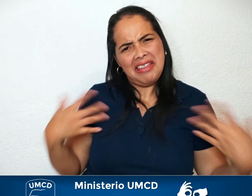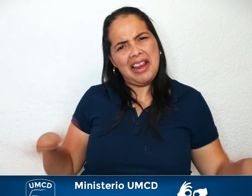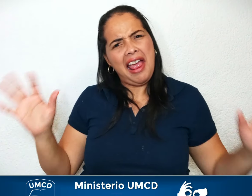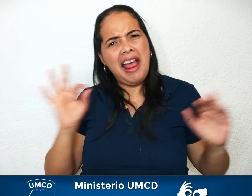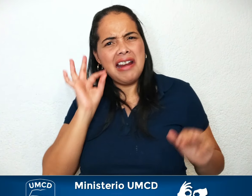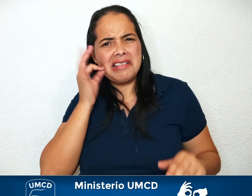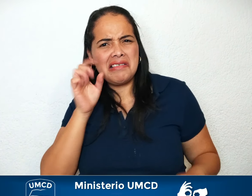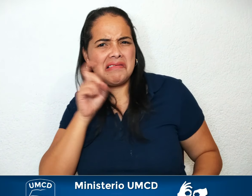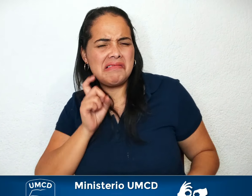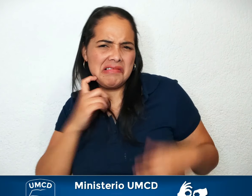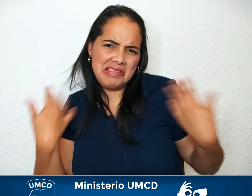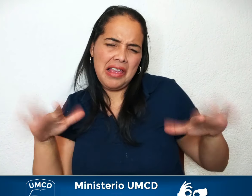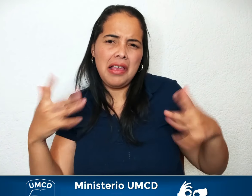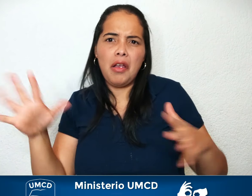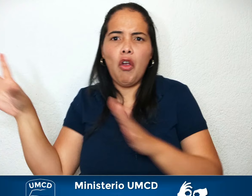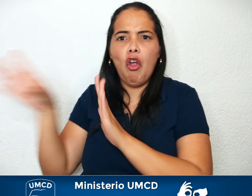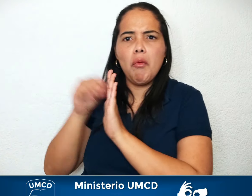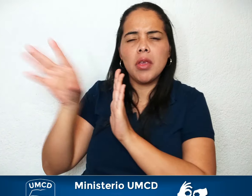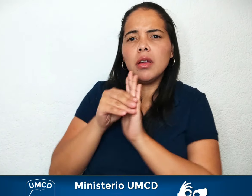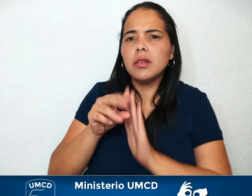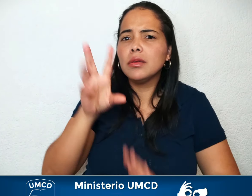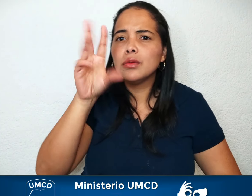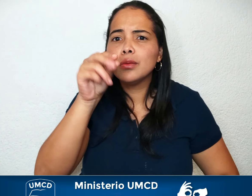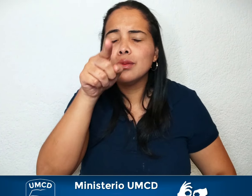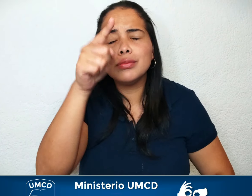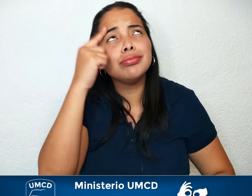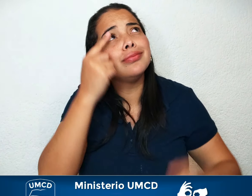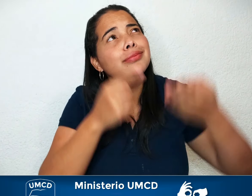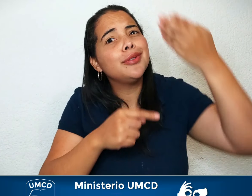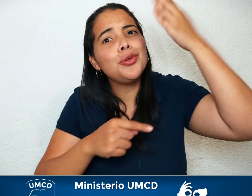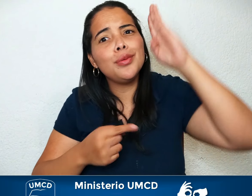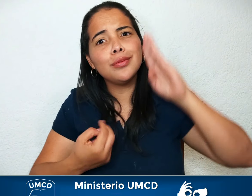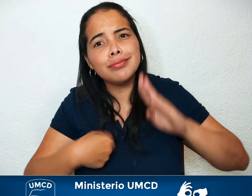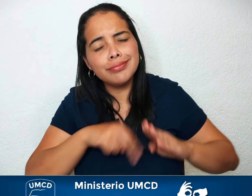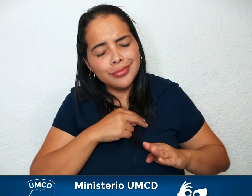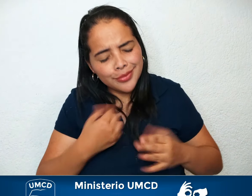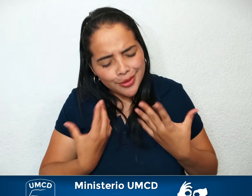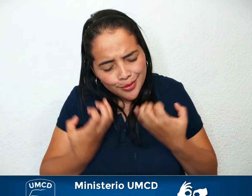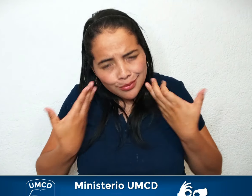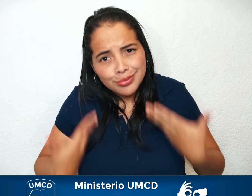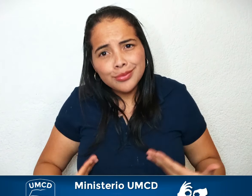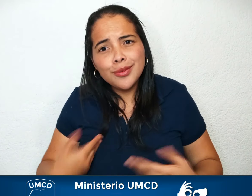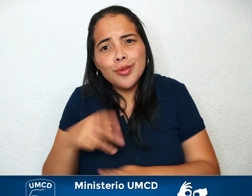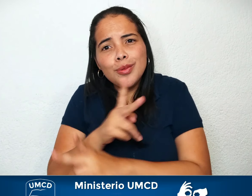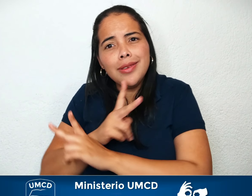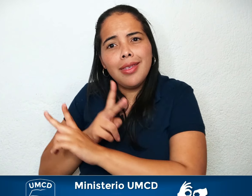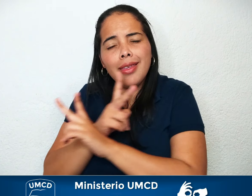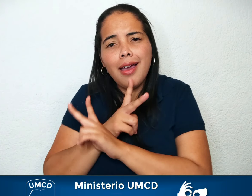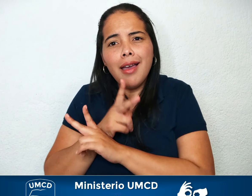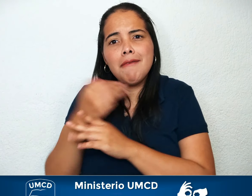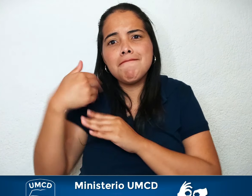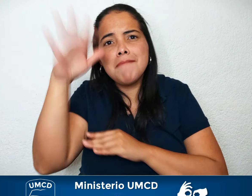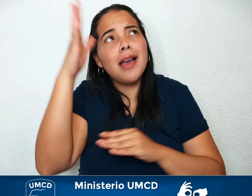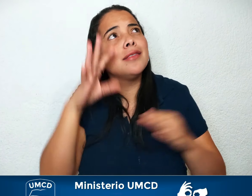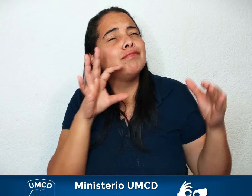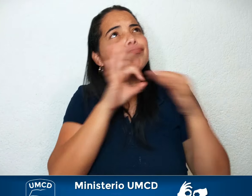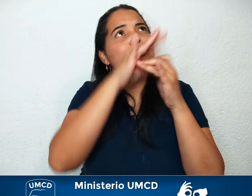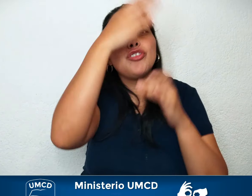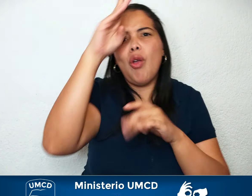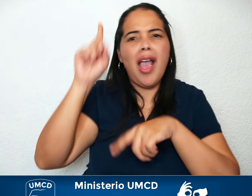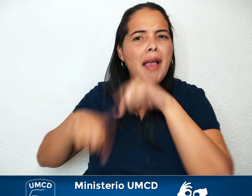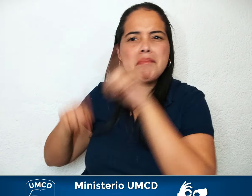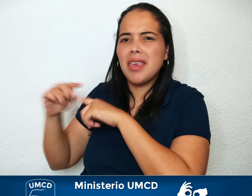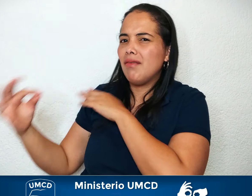vernos, una iglesia santa y sin mancha. Como creyentes tenemos que apegarnos más a los